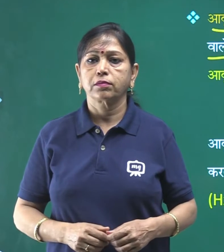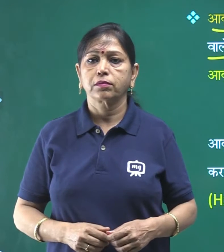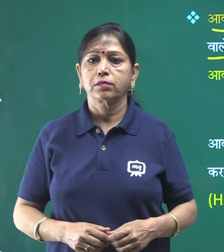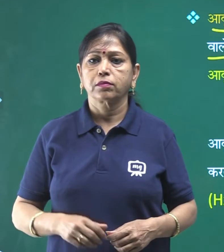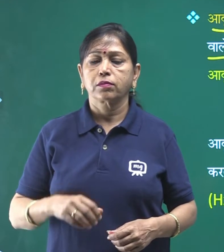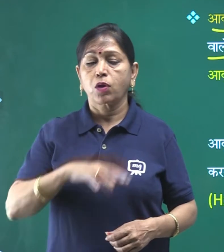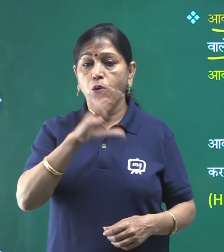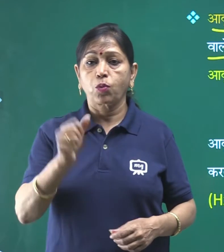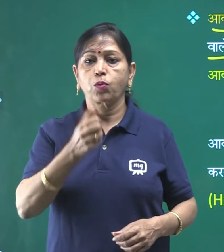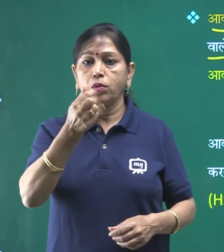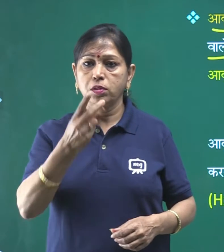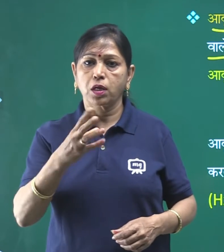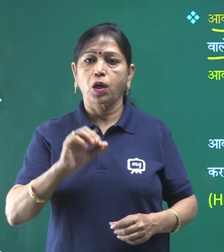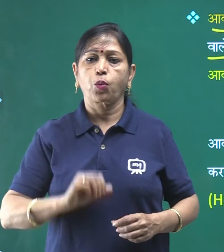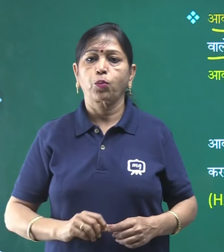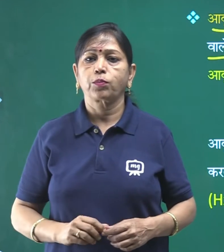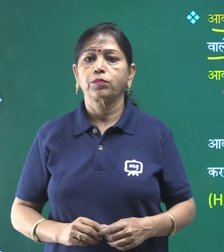कुल संख्या को